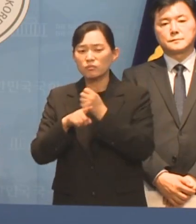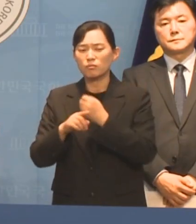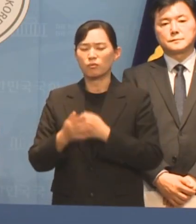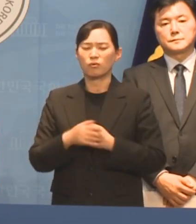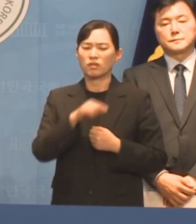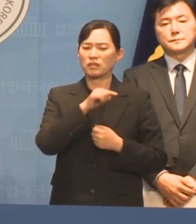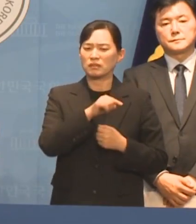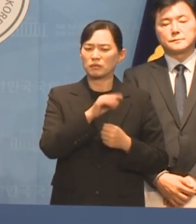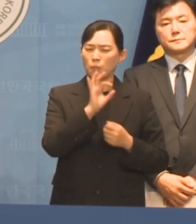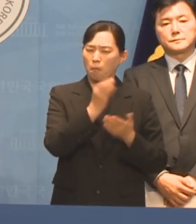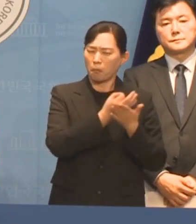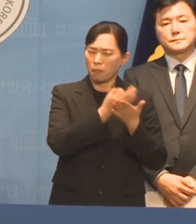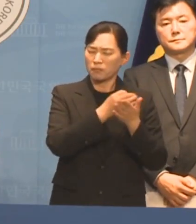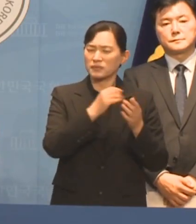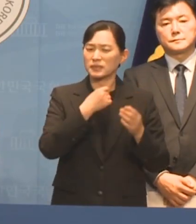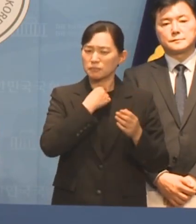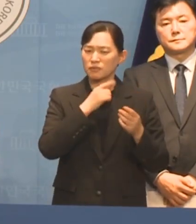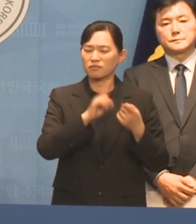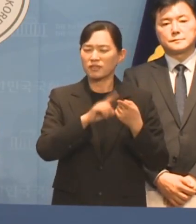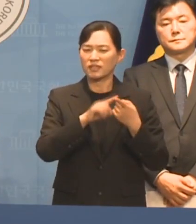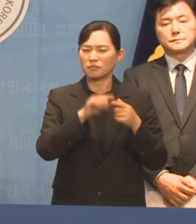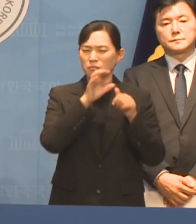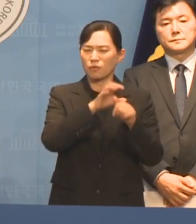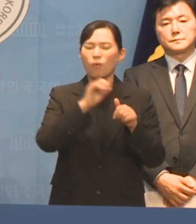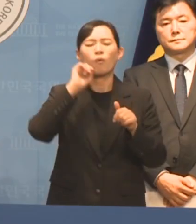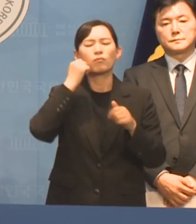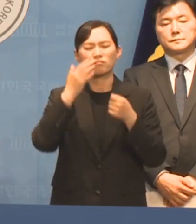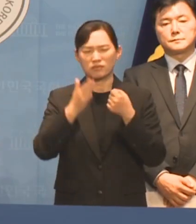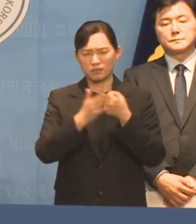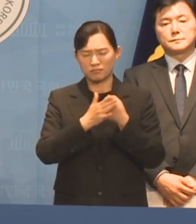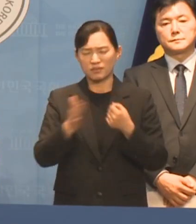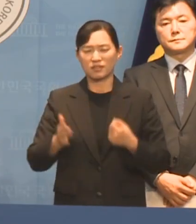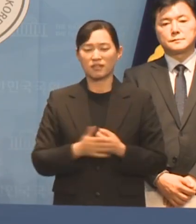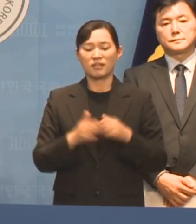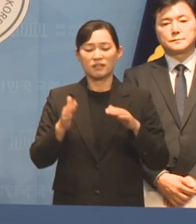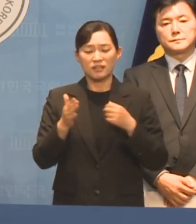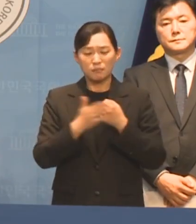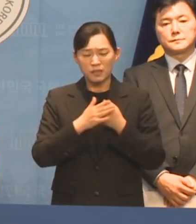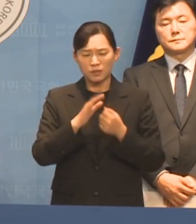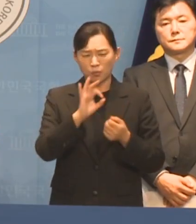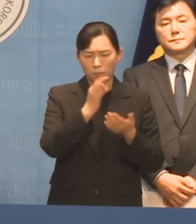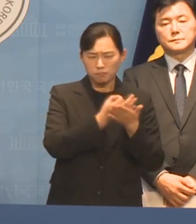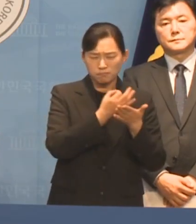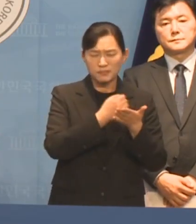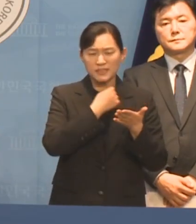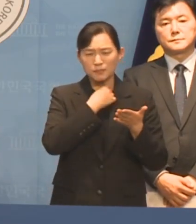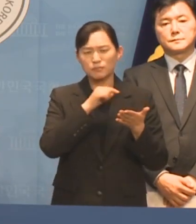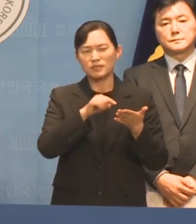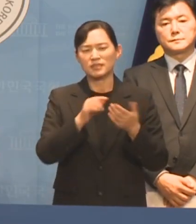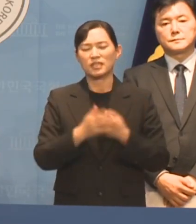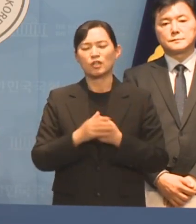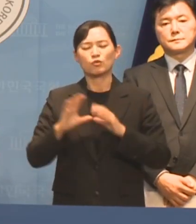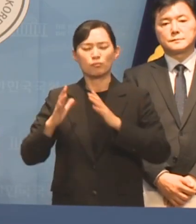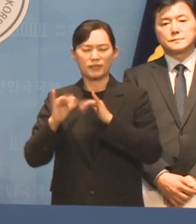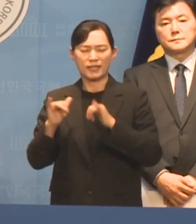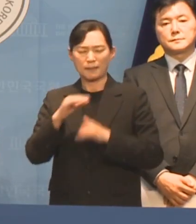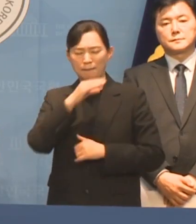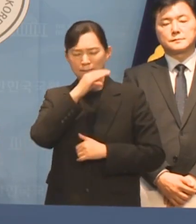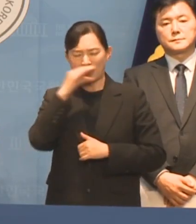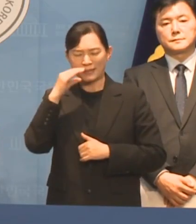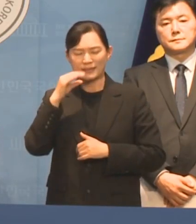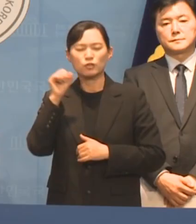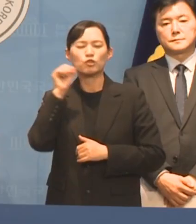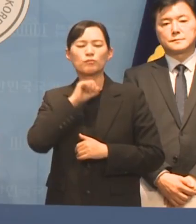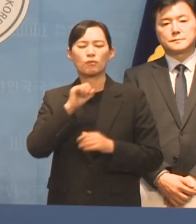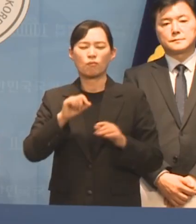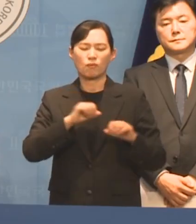불가능하기 때문입니다. 따라서 마사회는 공공성을 바탕으로 사행심의 부작용을 최소화하고 국민의 건전한 여가 선용에 기여하는